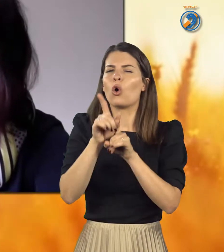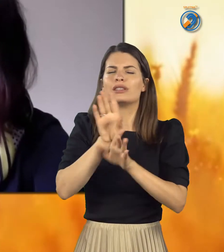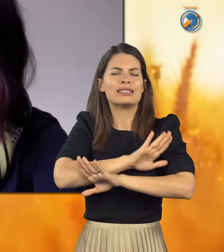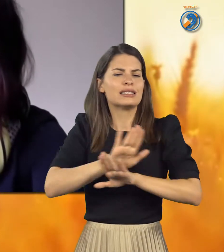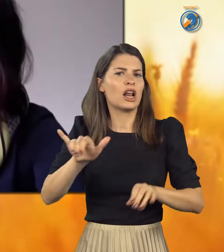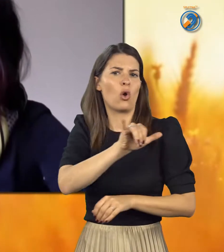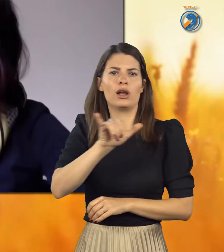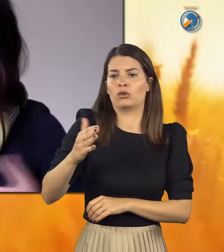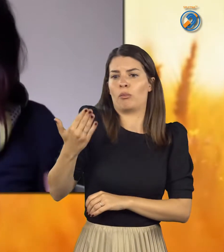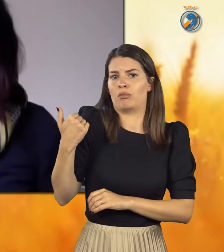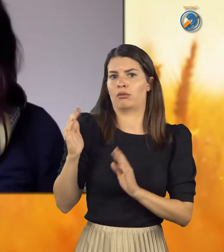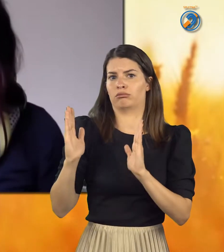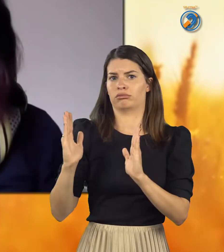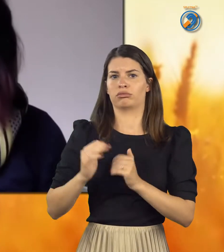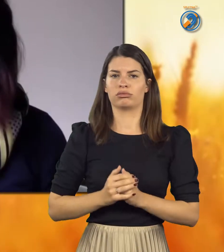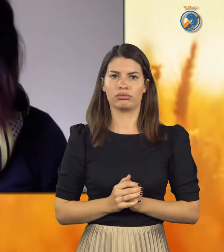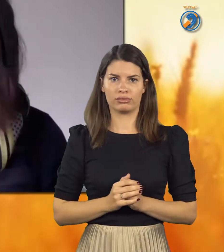let.